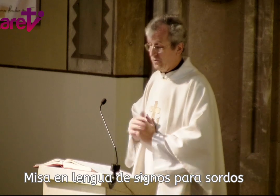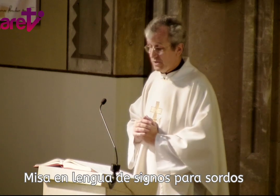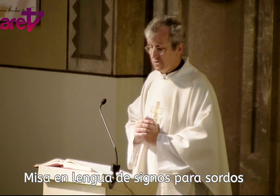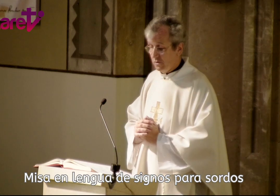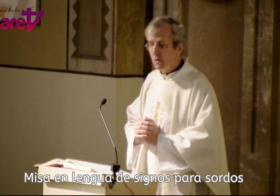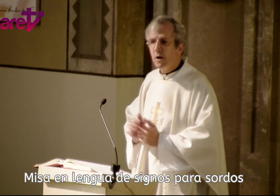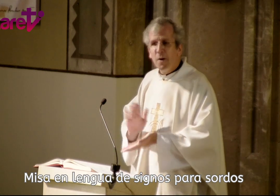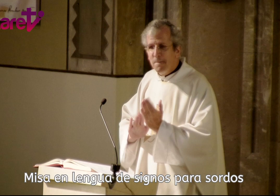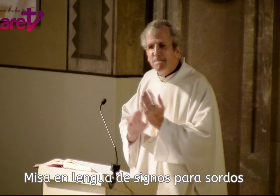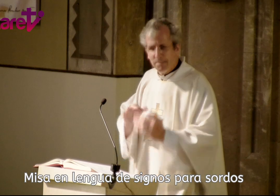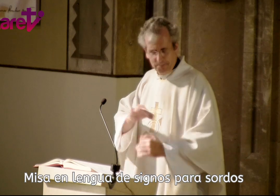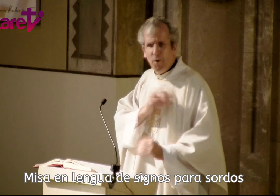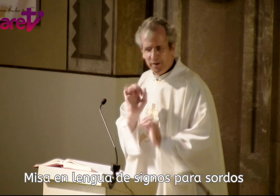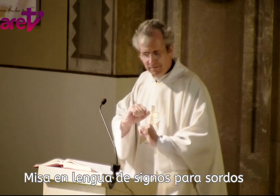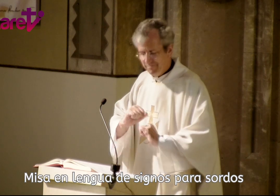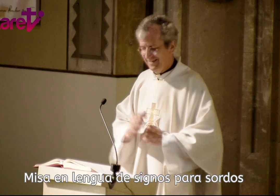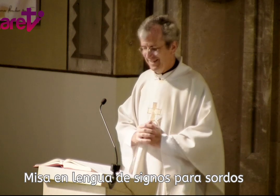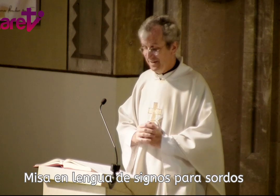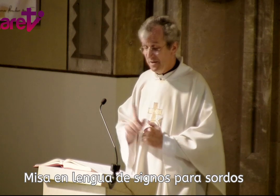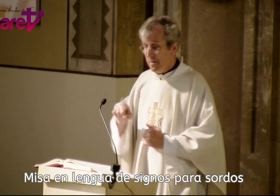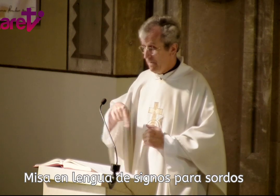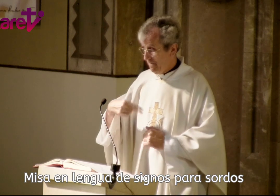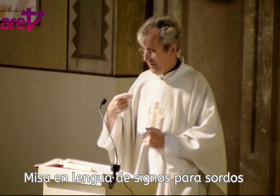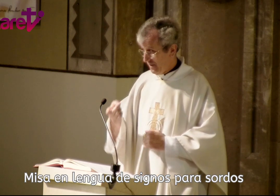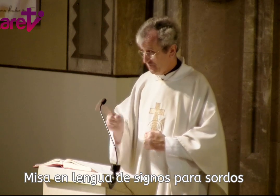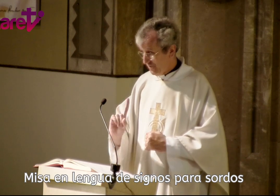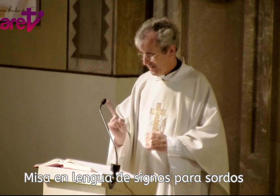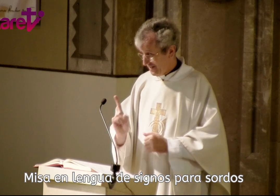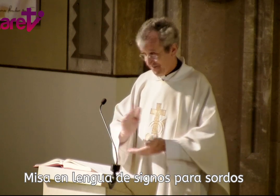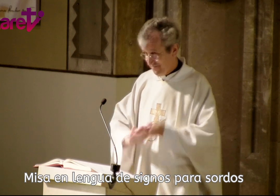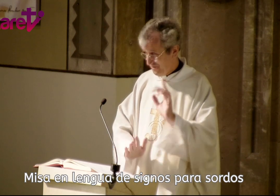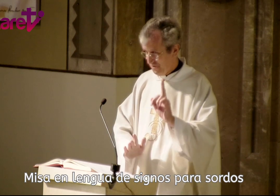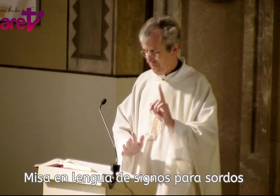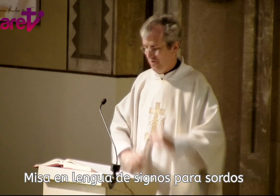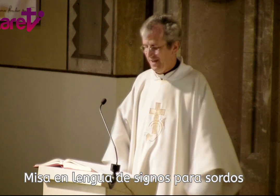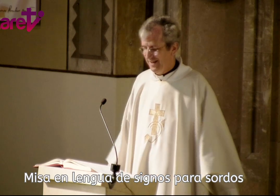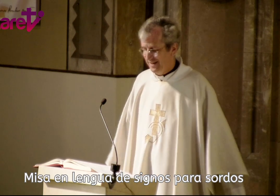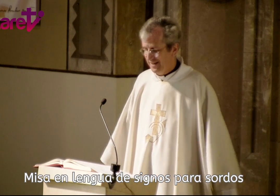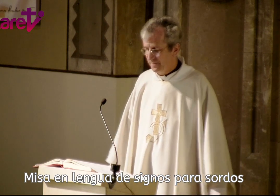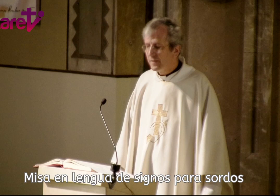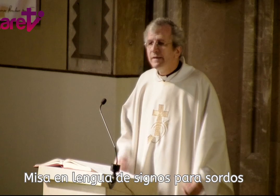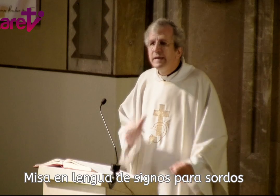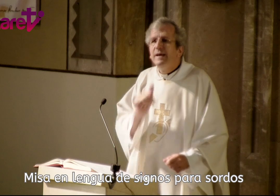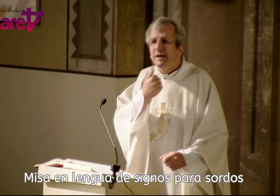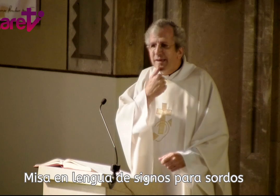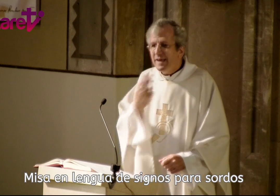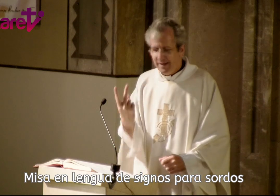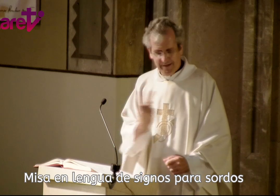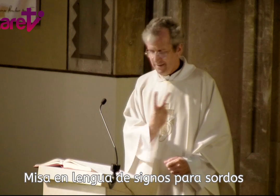contestó, voy, pero después no fue. ¿Quién